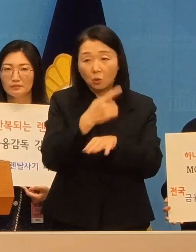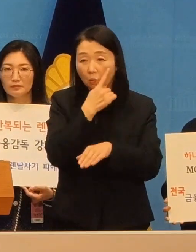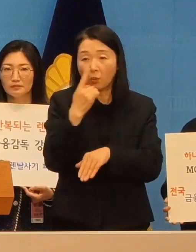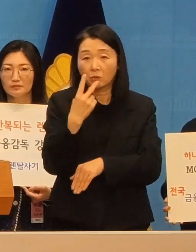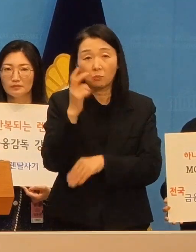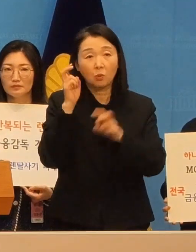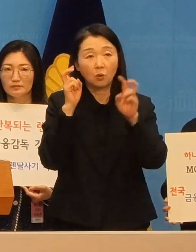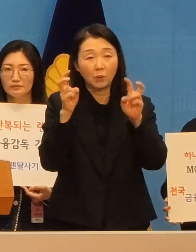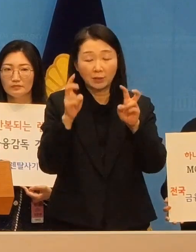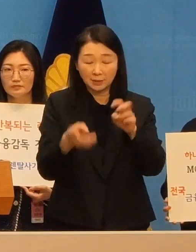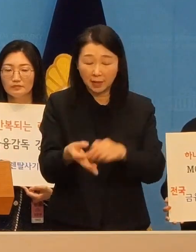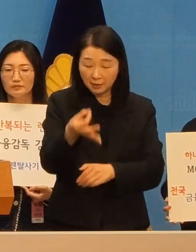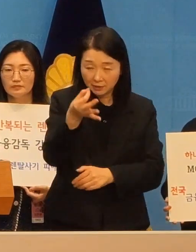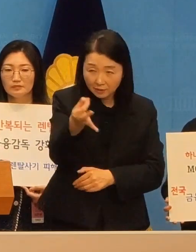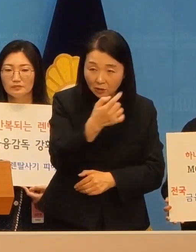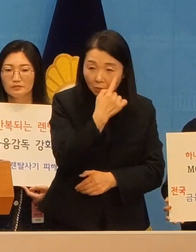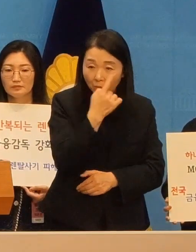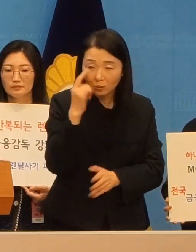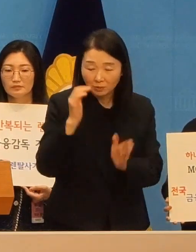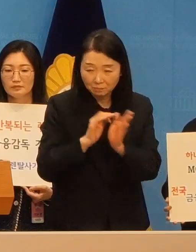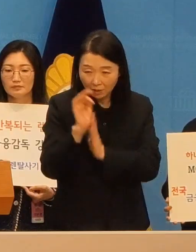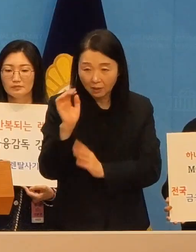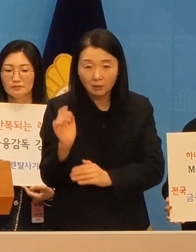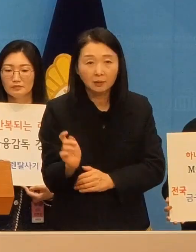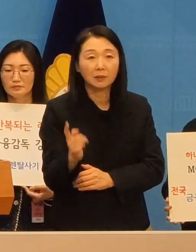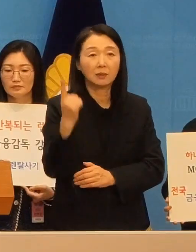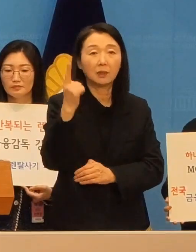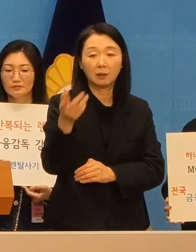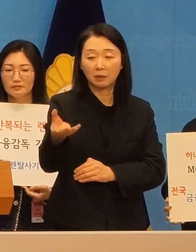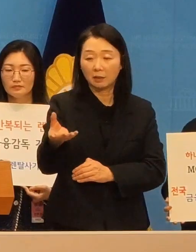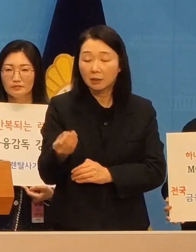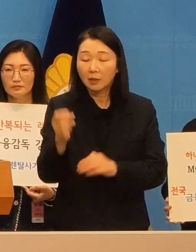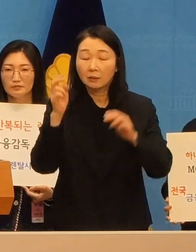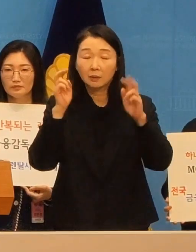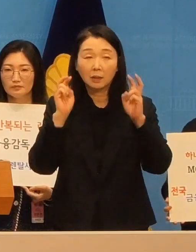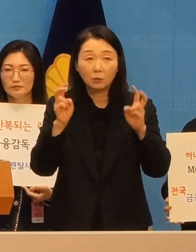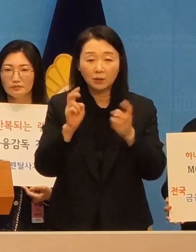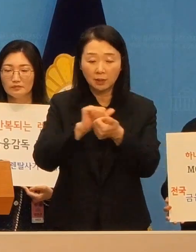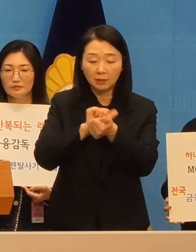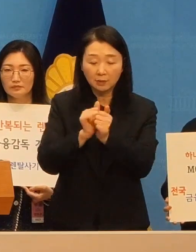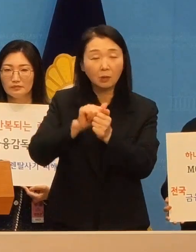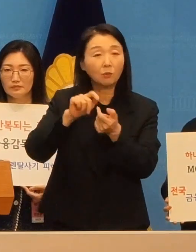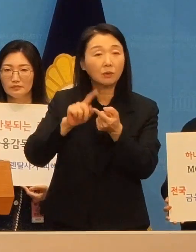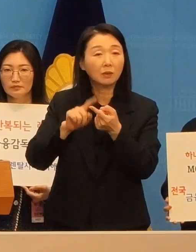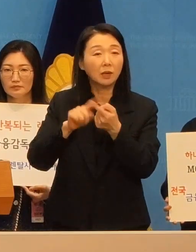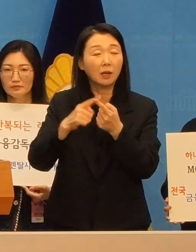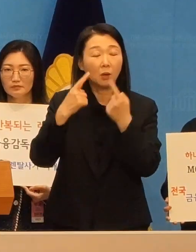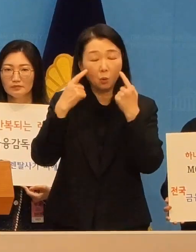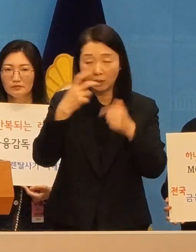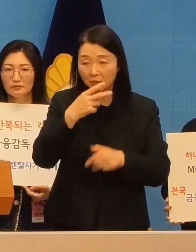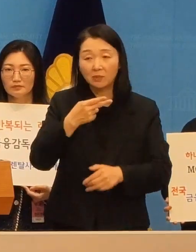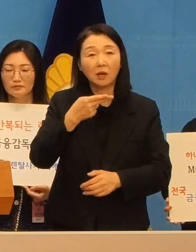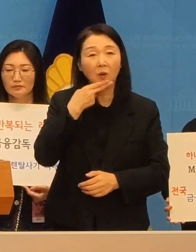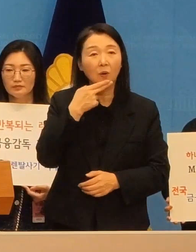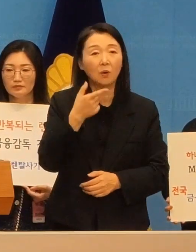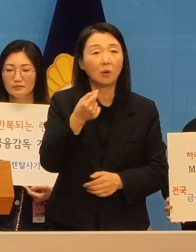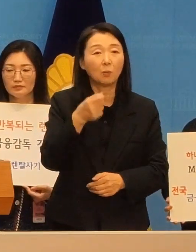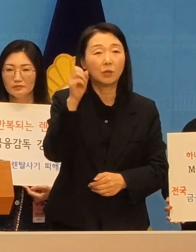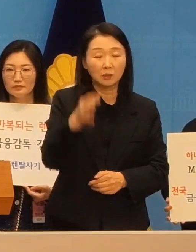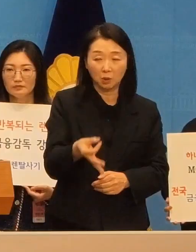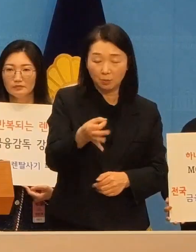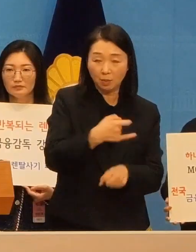보증보험사의 지급 보증으로 인하여 렌탈사의 매출 채권에 대해 철저히 심사 없어도